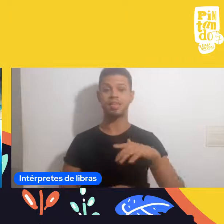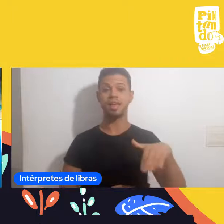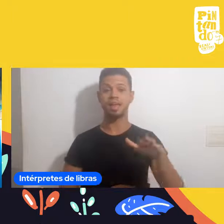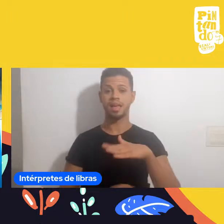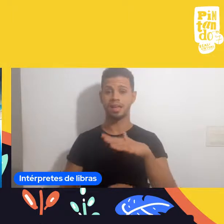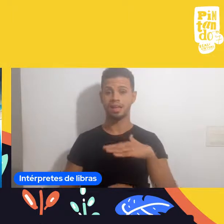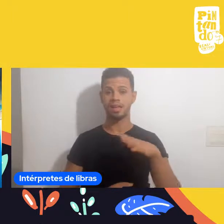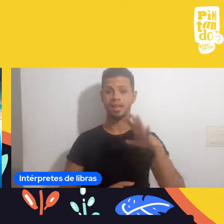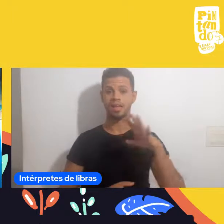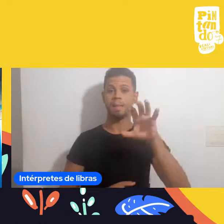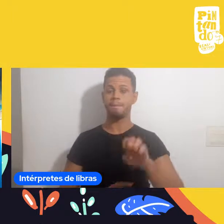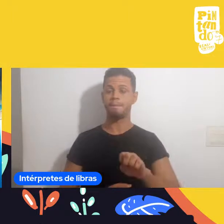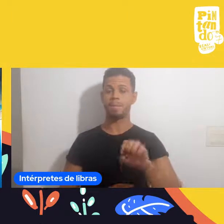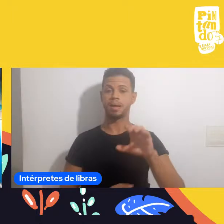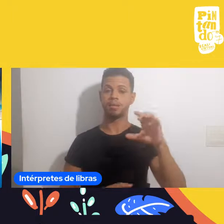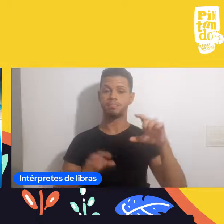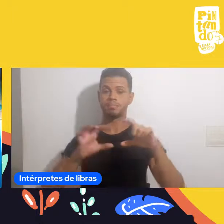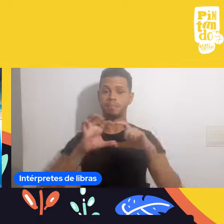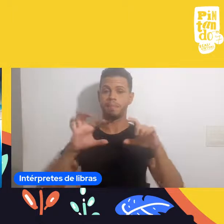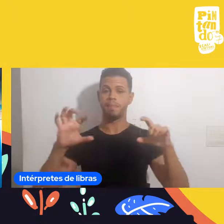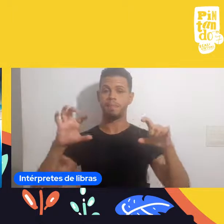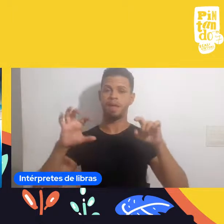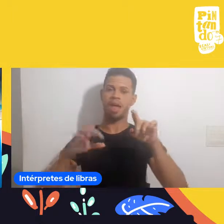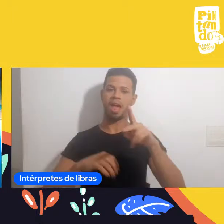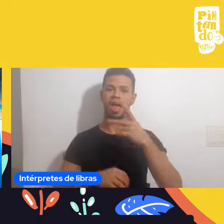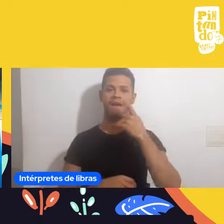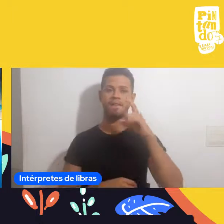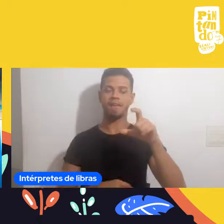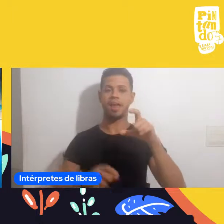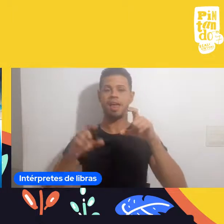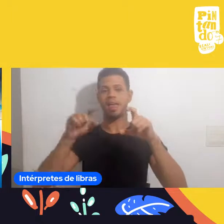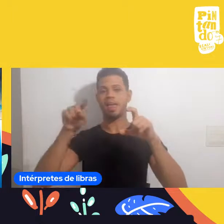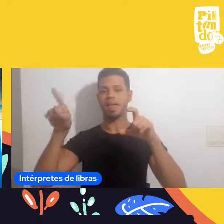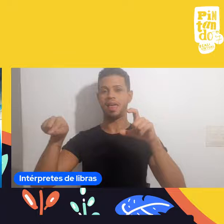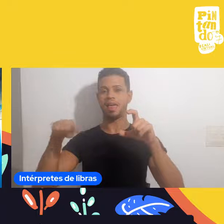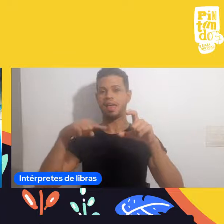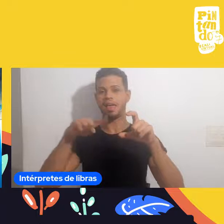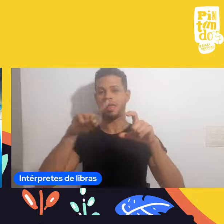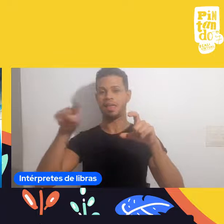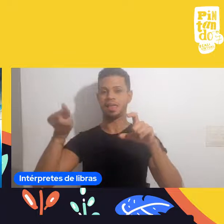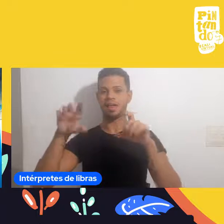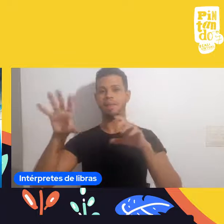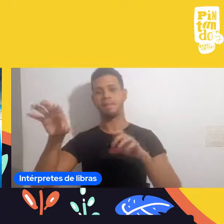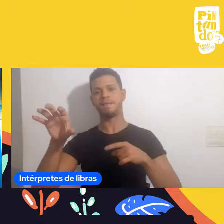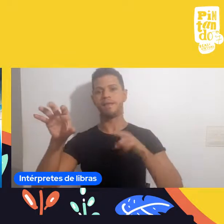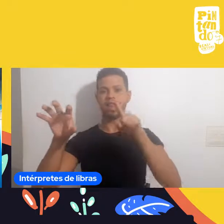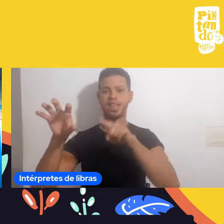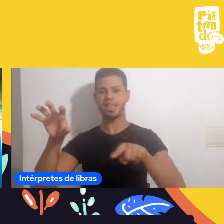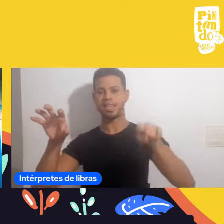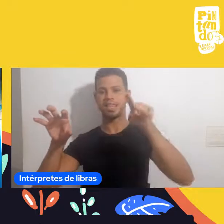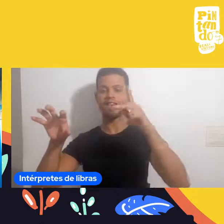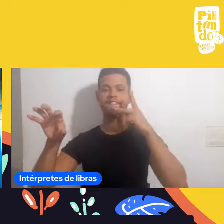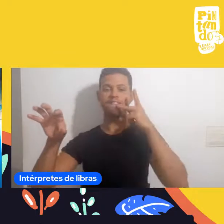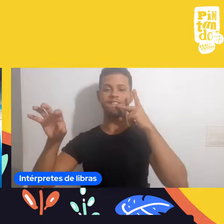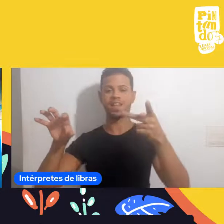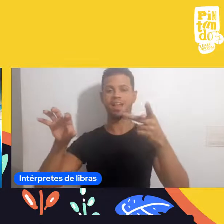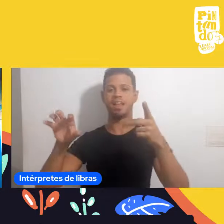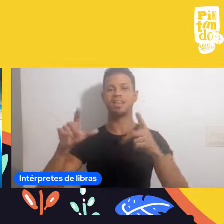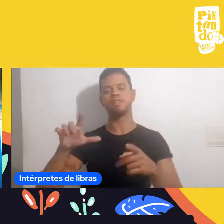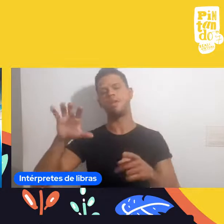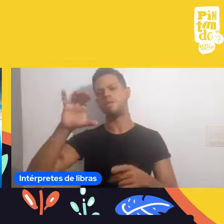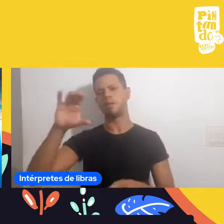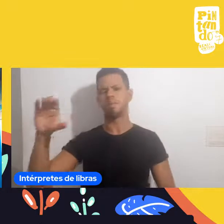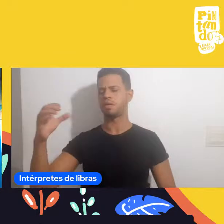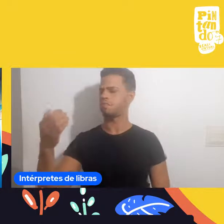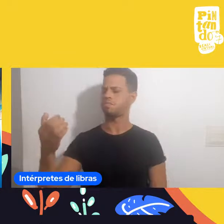esse controle, vai dizer retângulo, vai dizer círculo, e tem criança que vai pegar para esse controle e vai dizer, ah, é